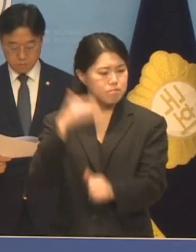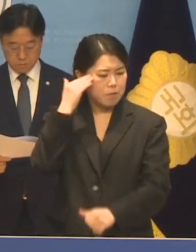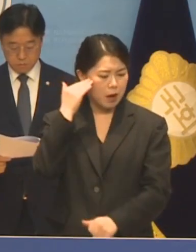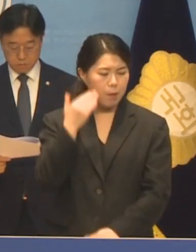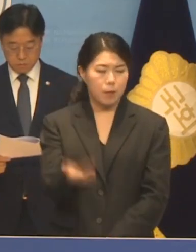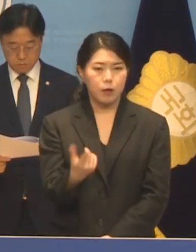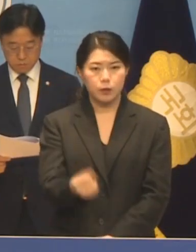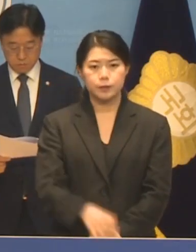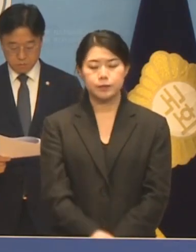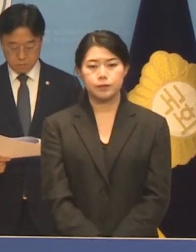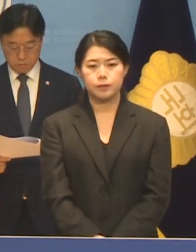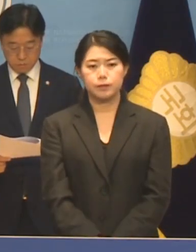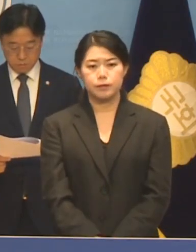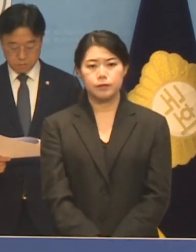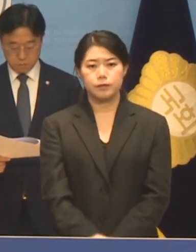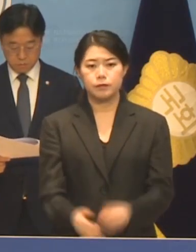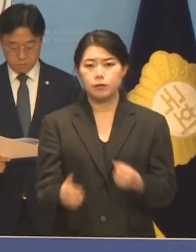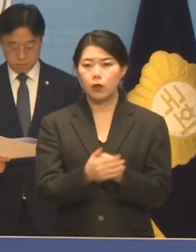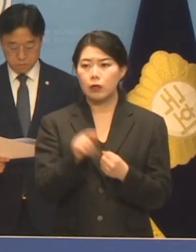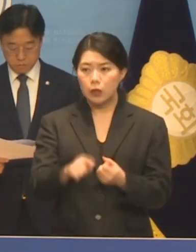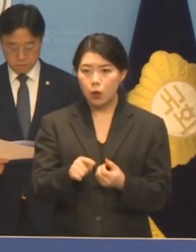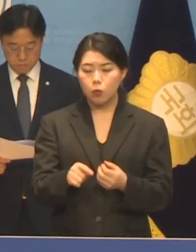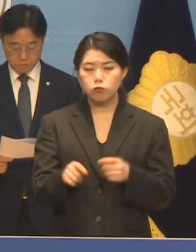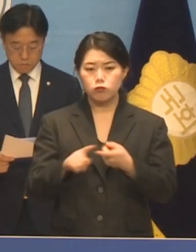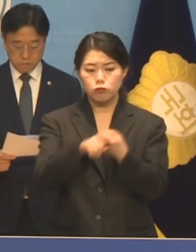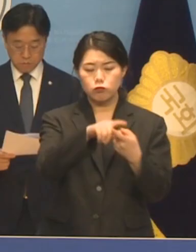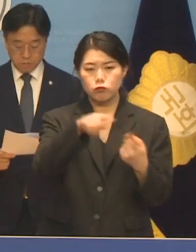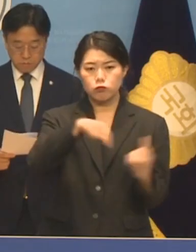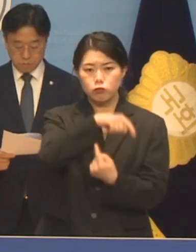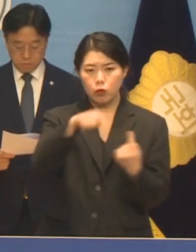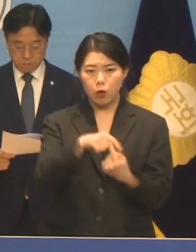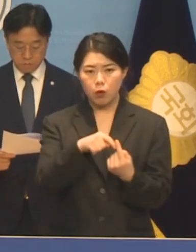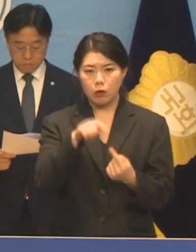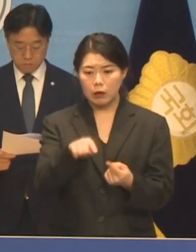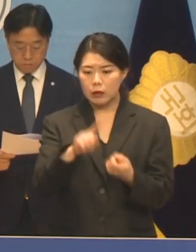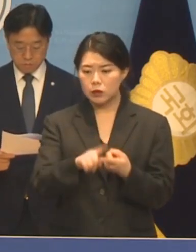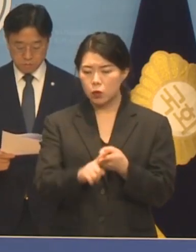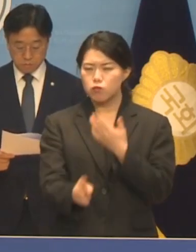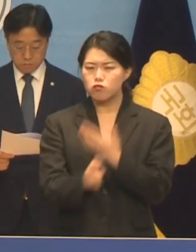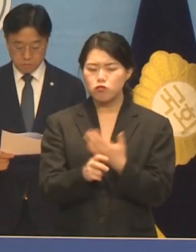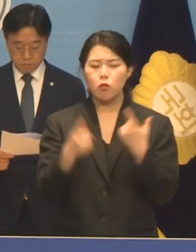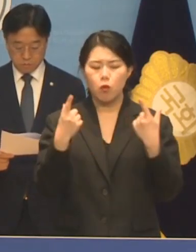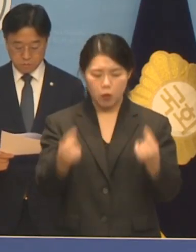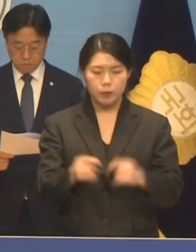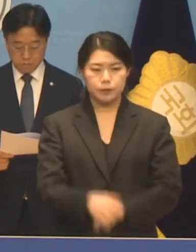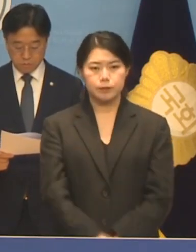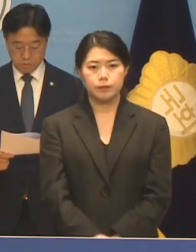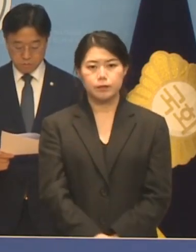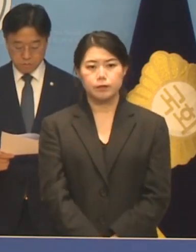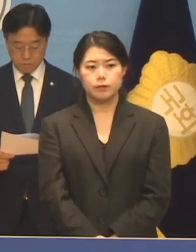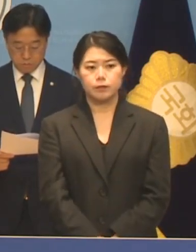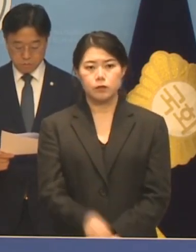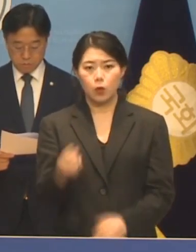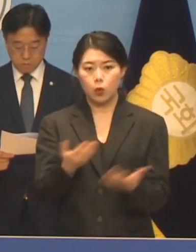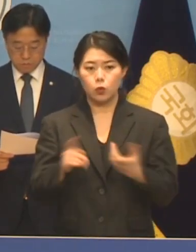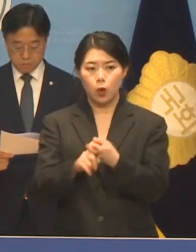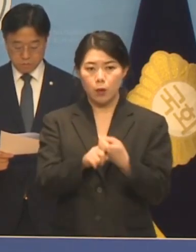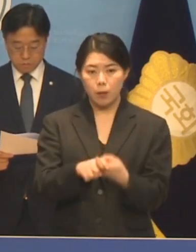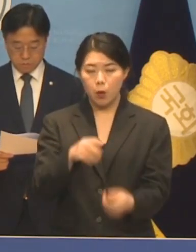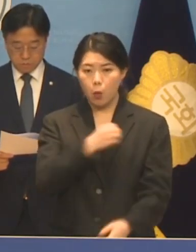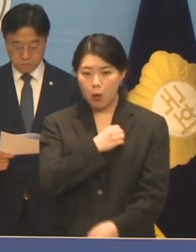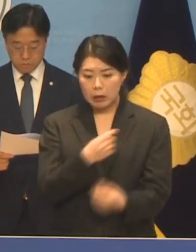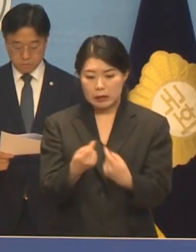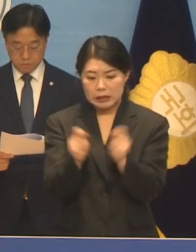것입니다. 중노위에서도 해당 계정을 운영하는 것을 부당 노동 행위로 판단하였습니다. 이 외에도 조합원만 있는 팀의